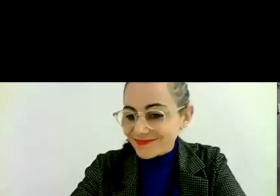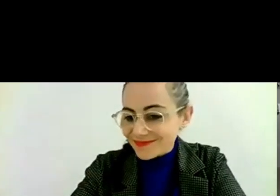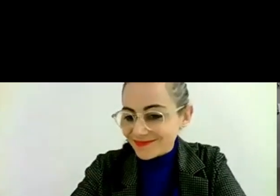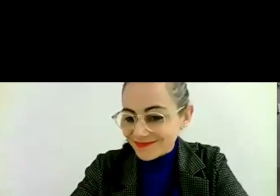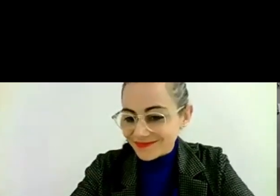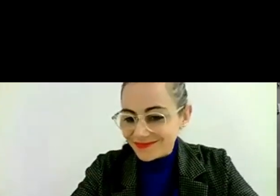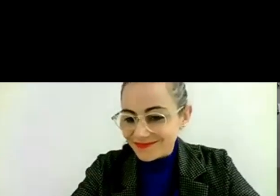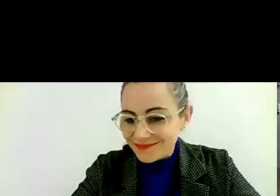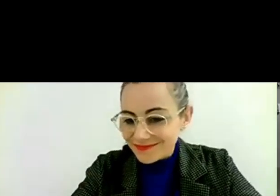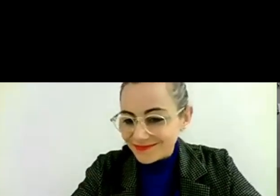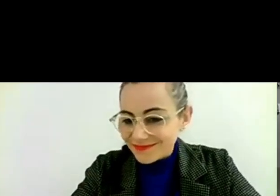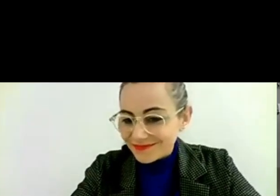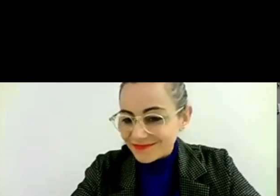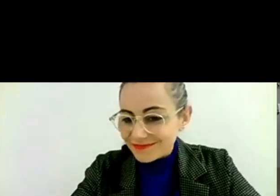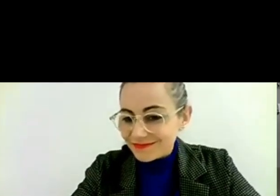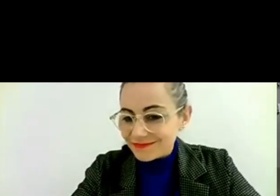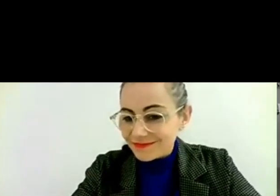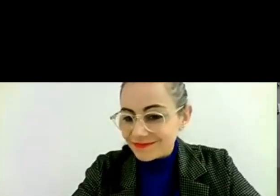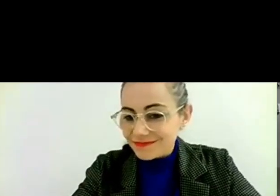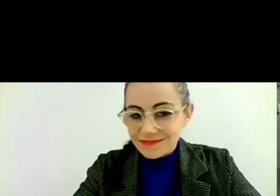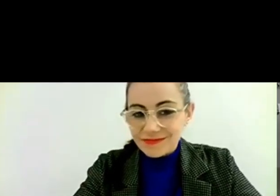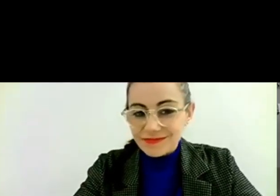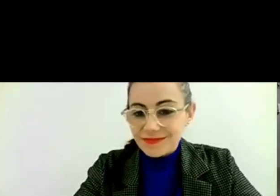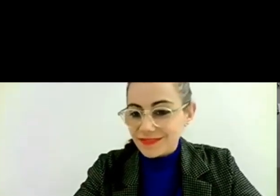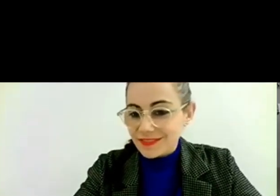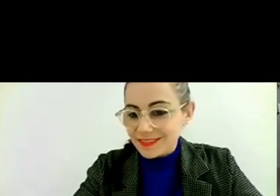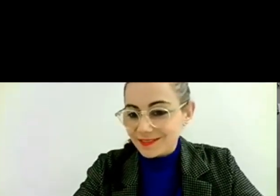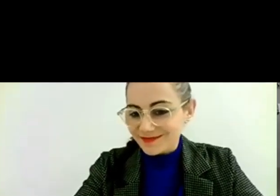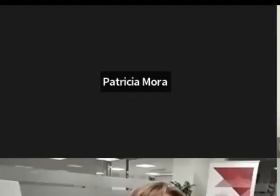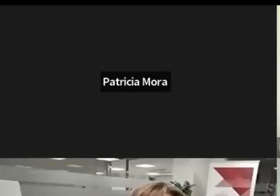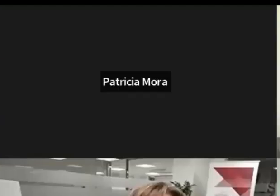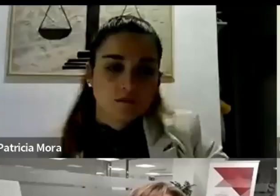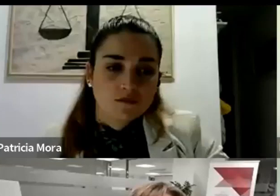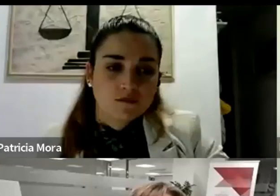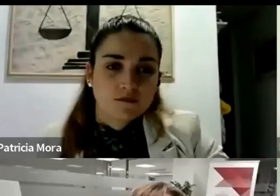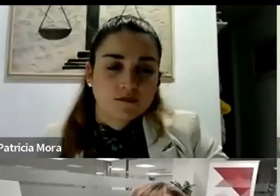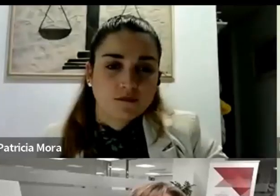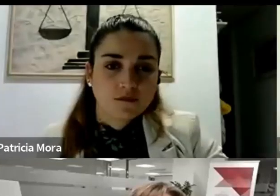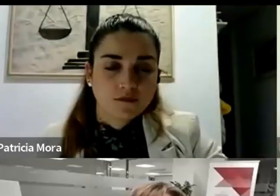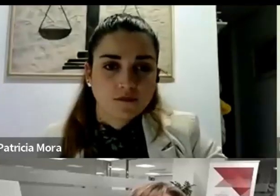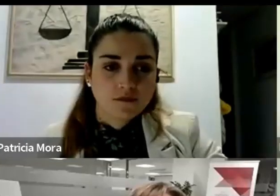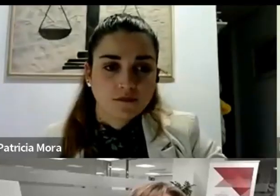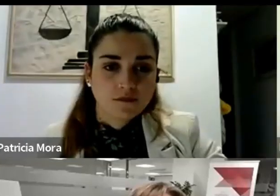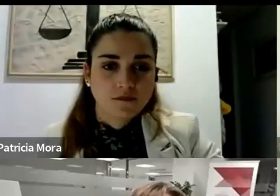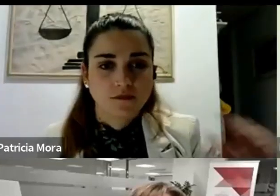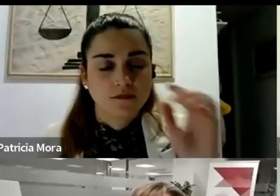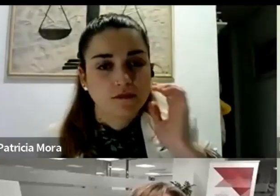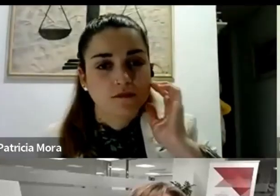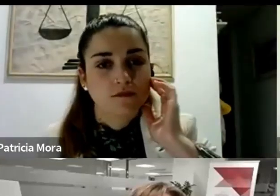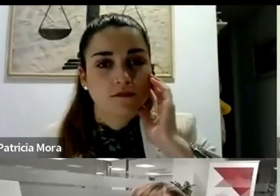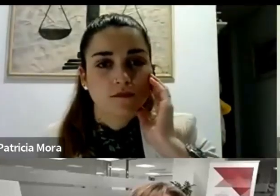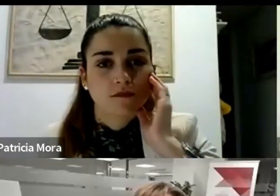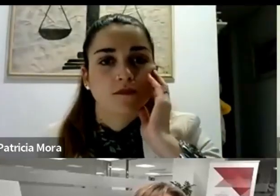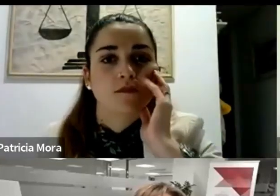Vale, perfecto, pues muchas gracias. Ya no quiero preguntar nada más. Muchas gracias, un saludo a todas.